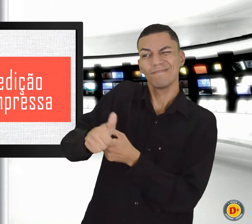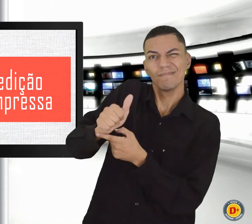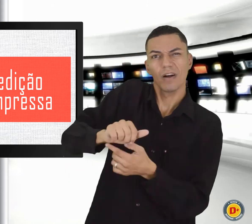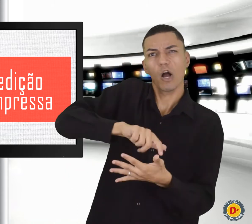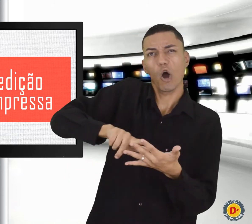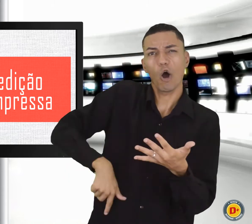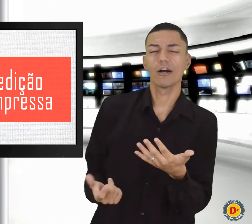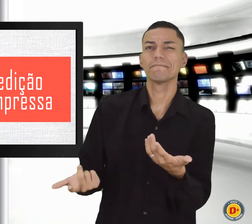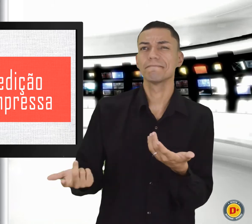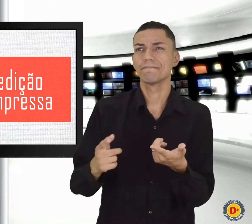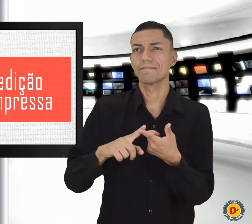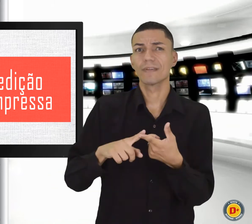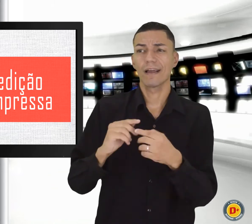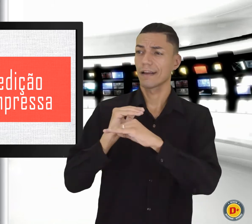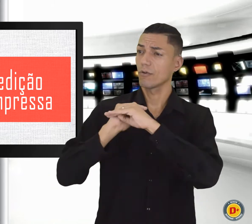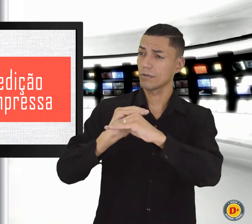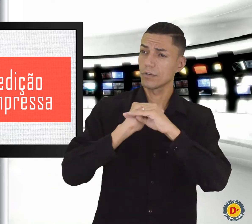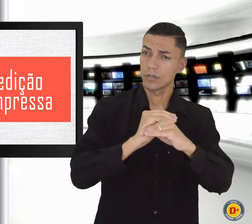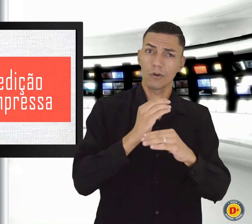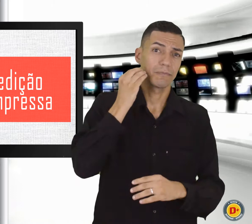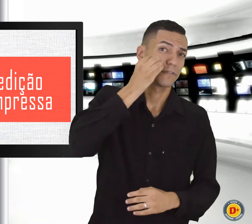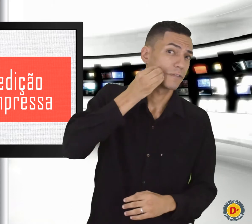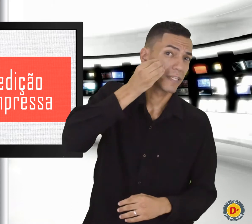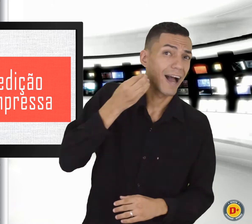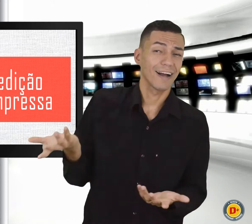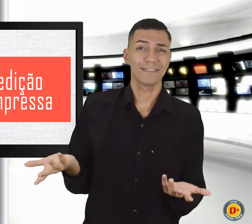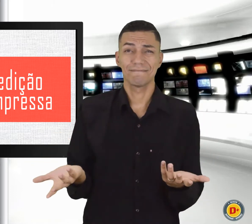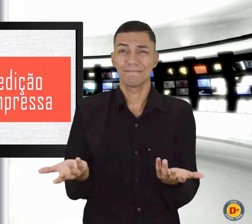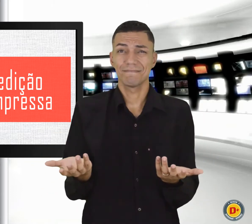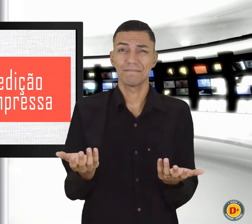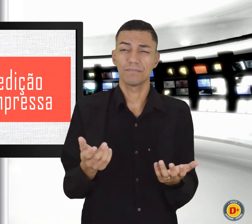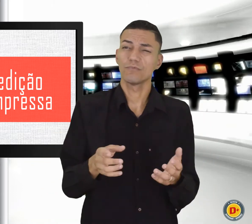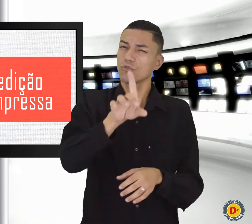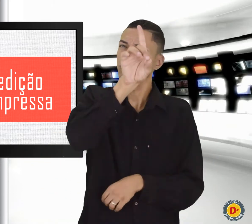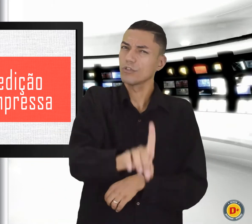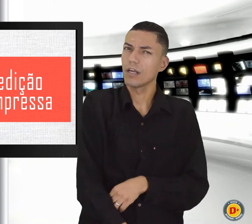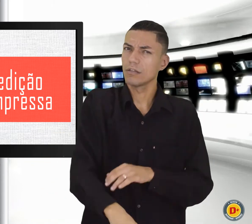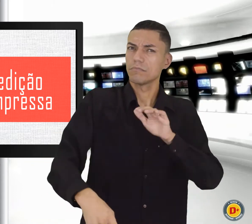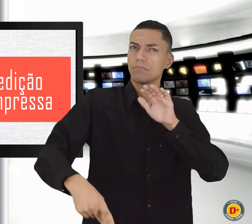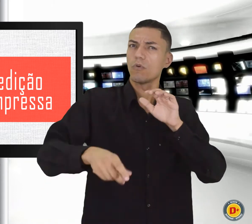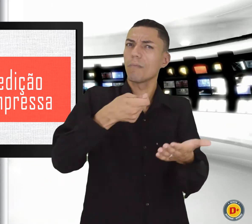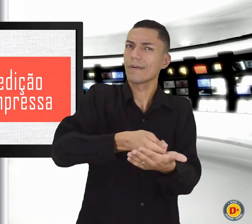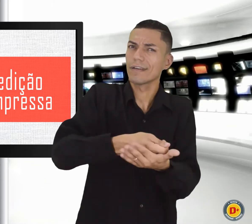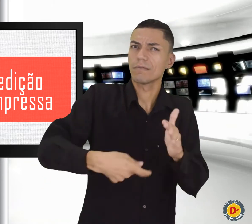adaptações razoáveis, direitos e deveres trabalhistas, previdenciários e